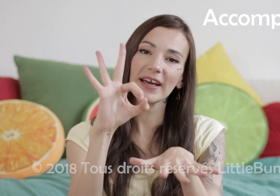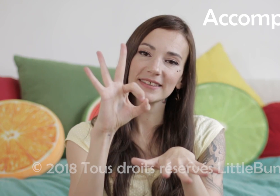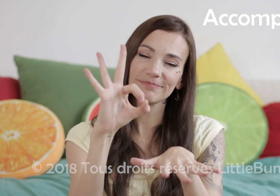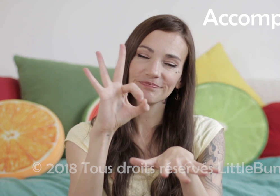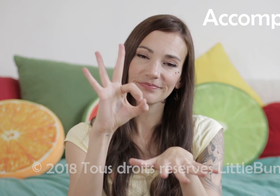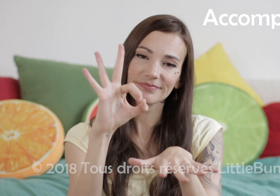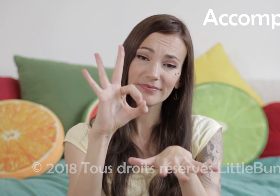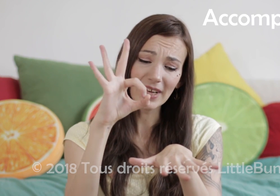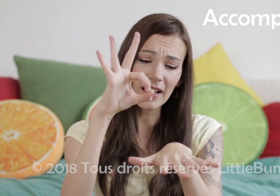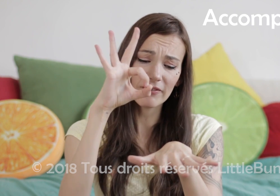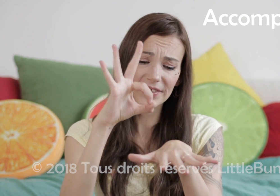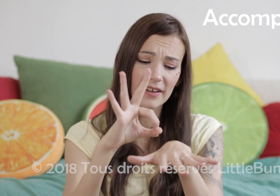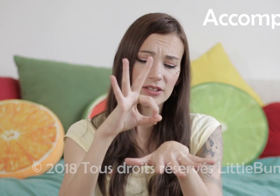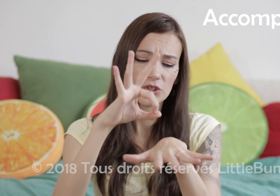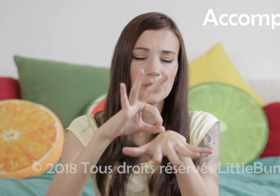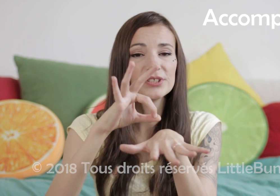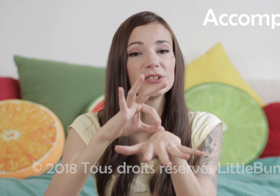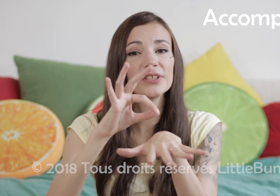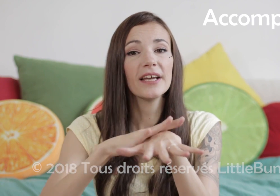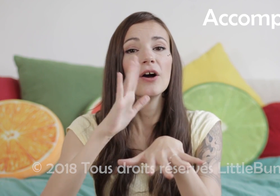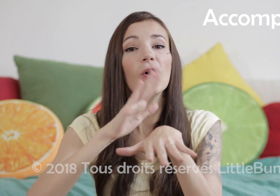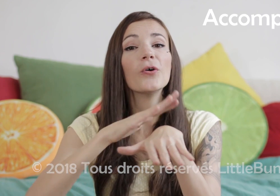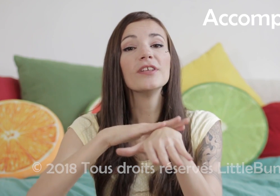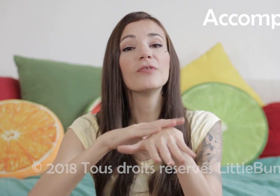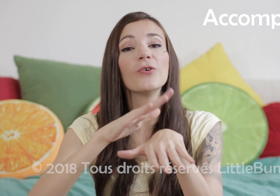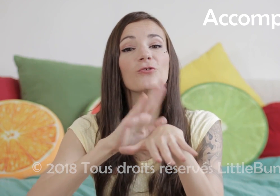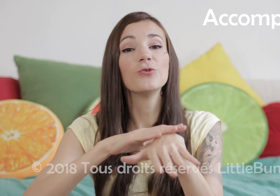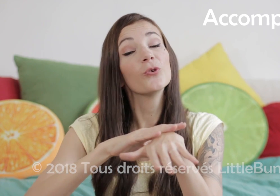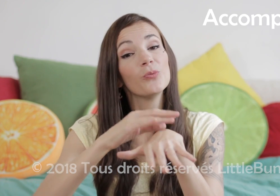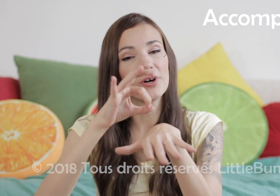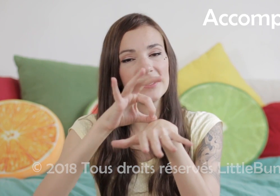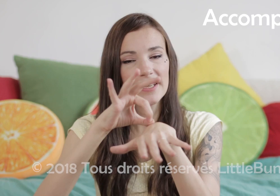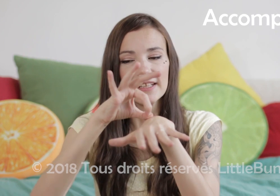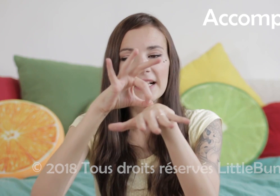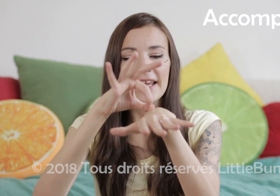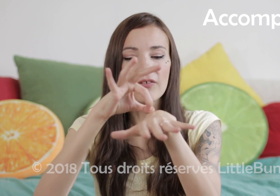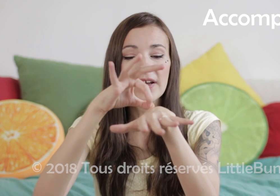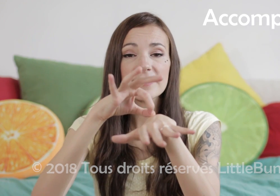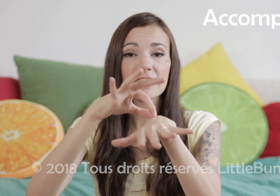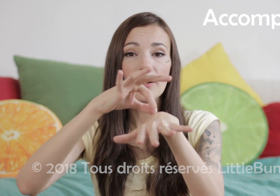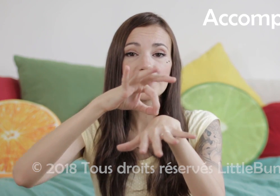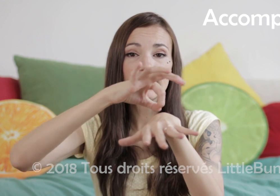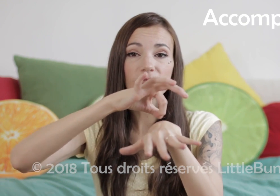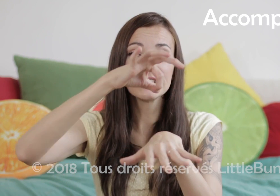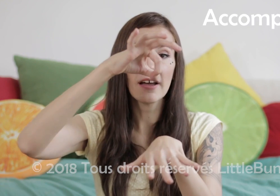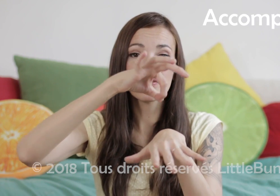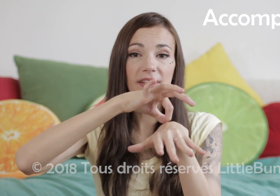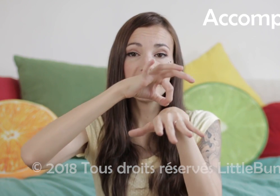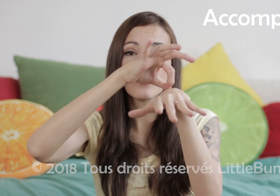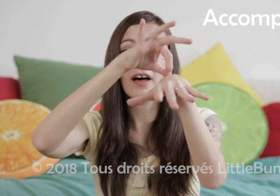ouverte vient se positionner au niveau du haut du poignet. Et en fait, c'est comme si on tirait un fil et on